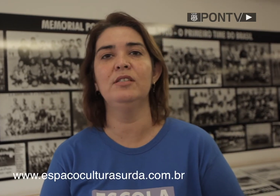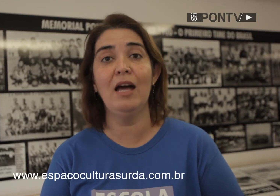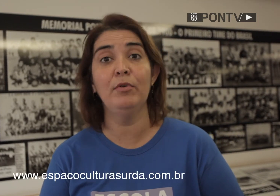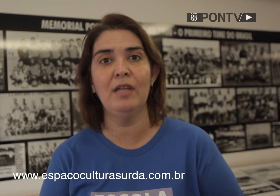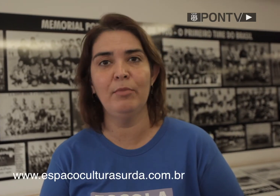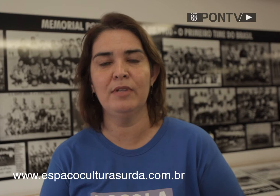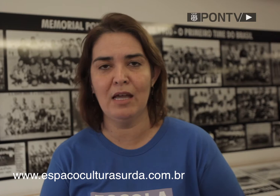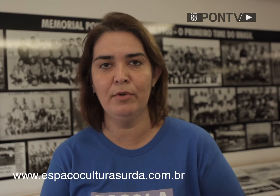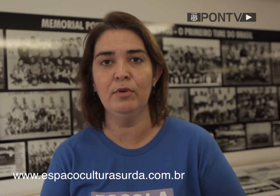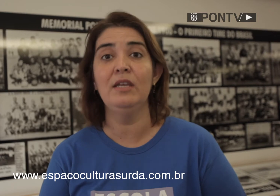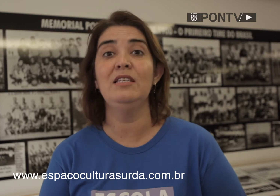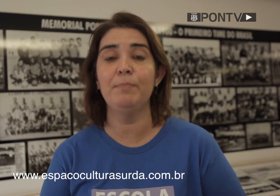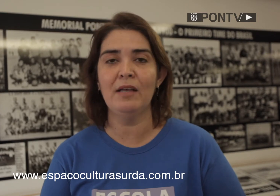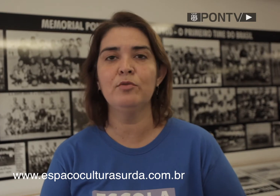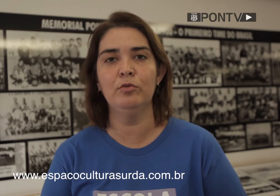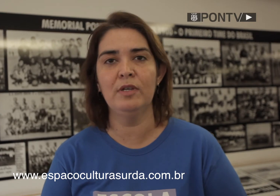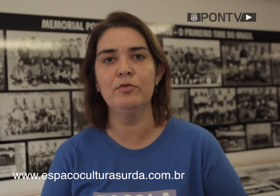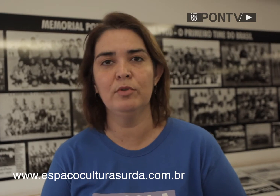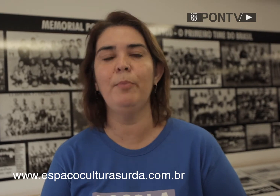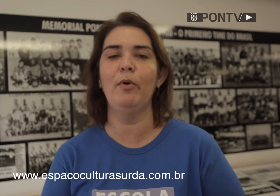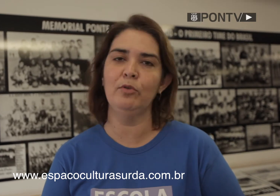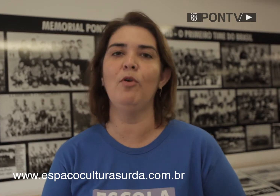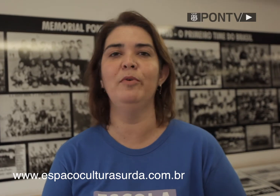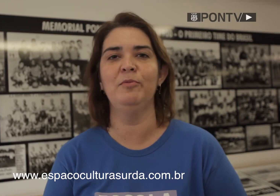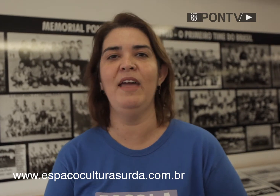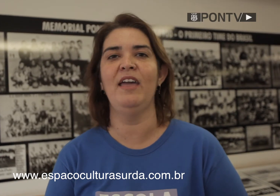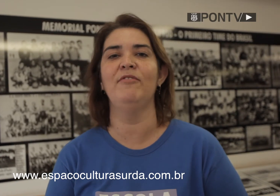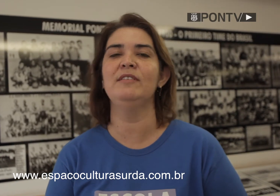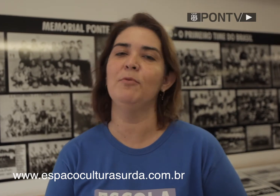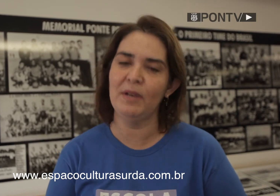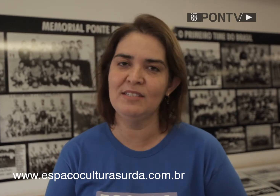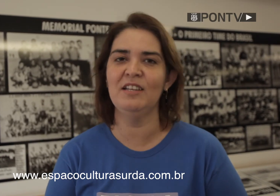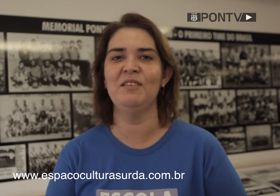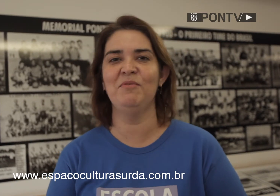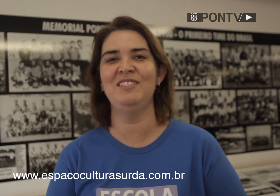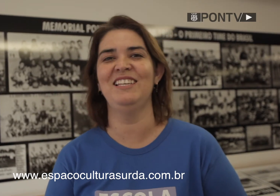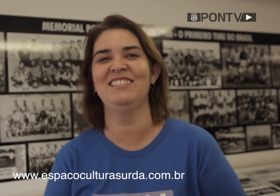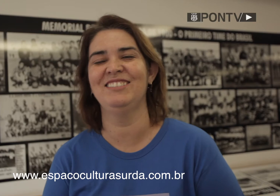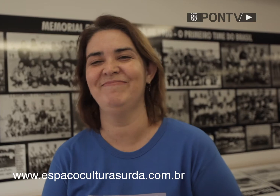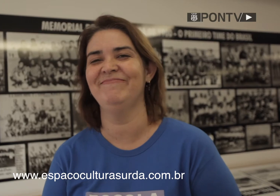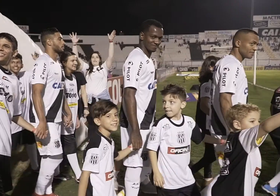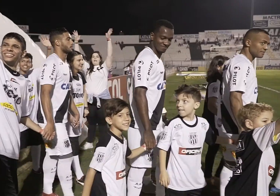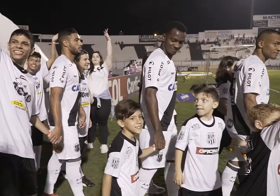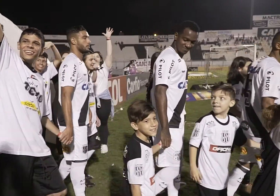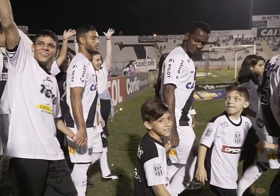site www.espaçoculturasurda.com.br. Vai ser um prazer receber você.